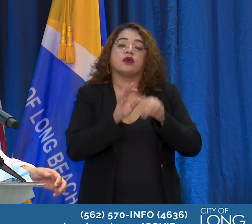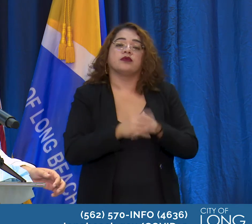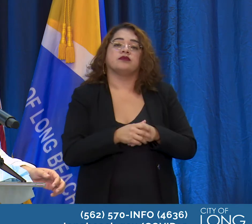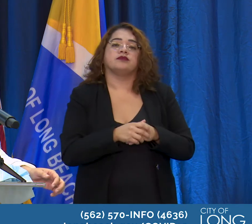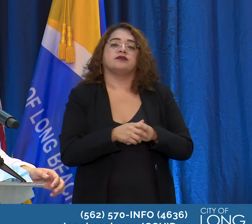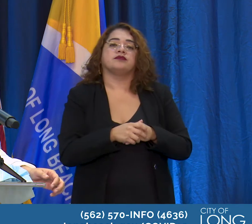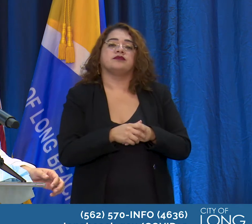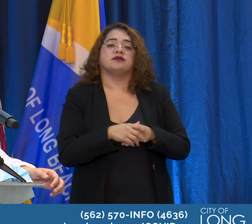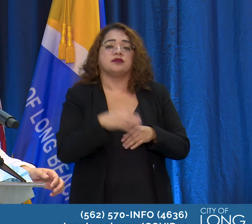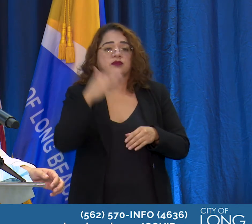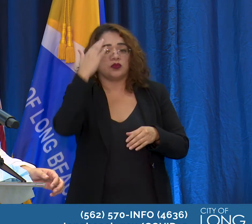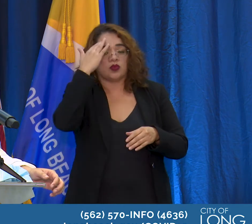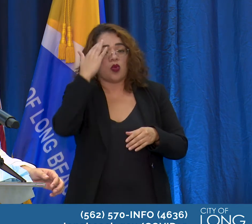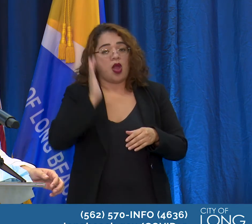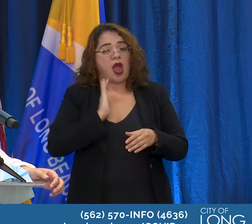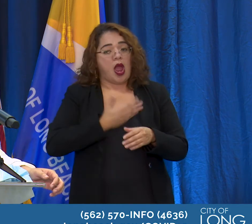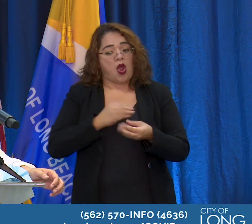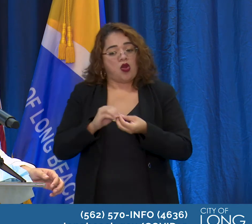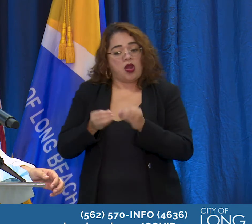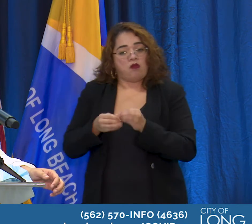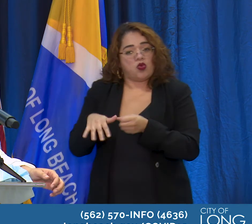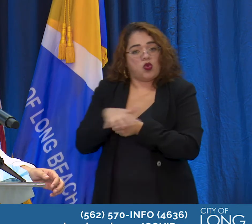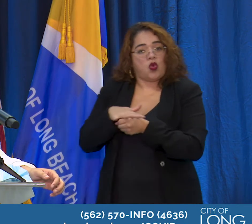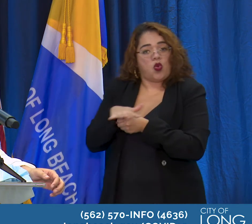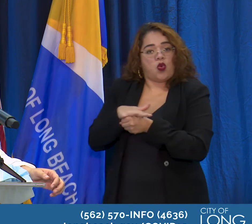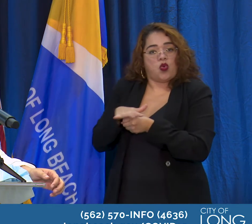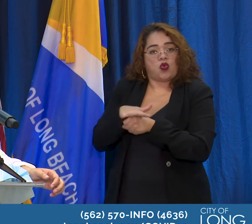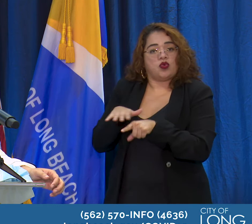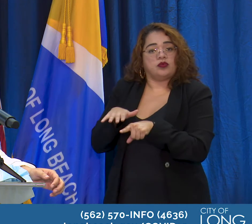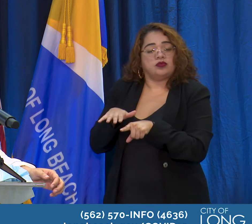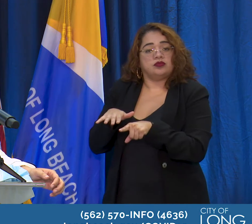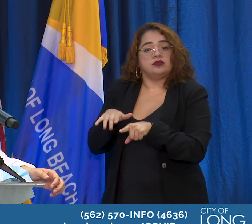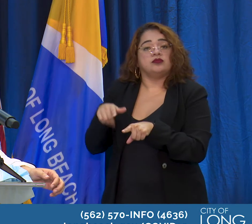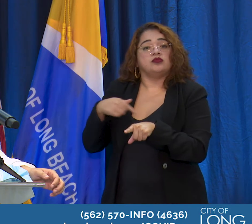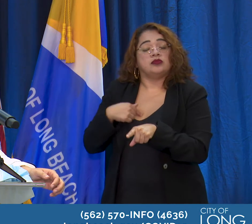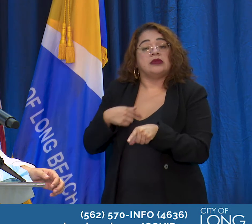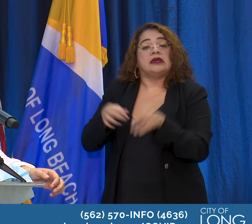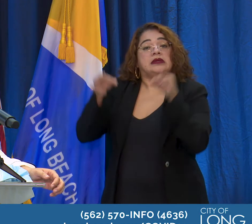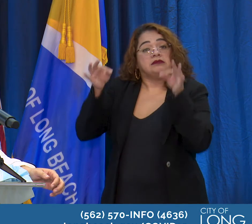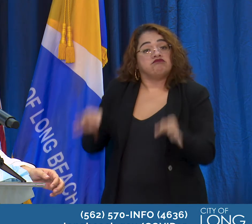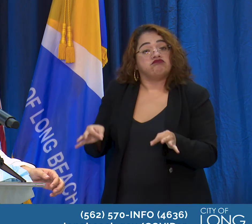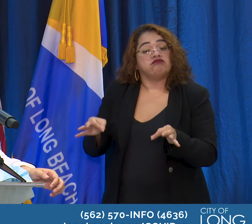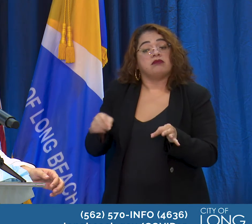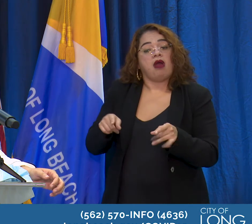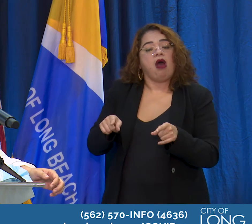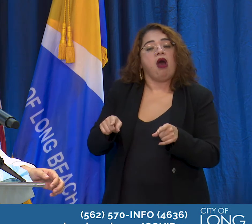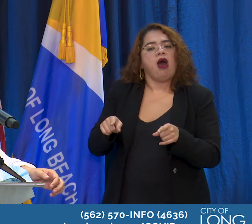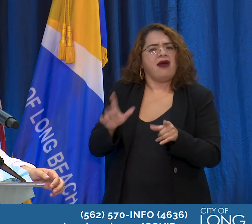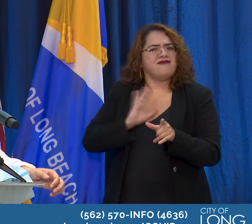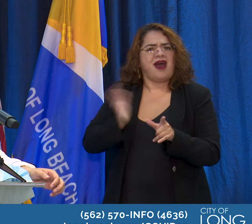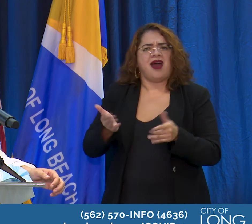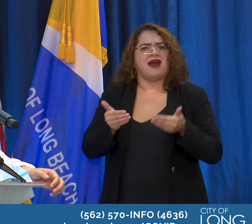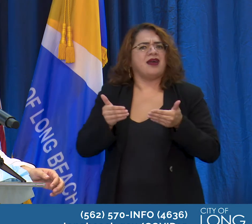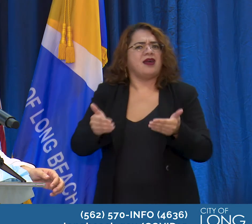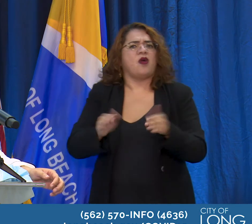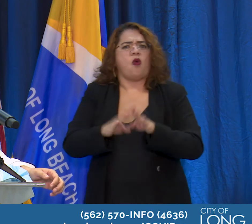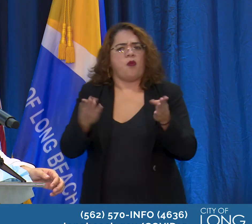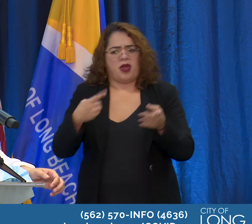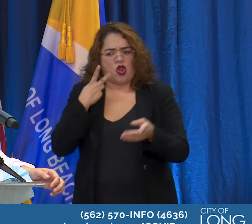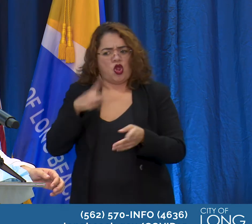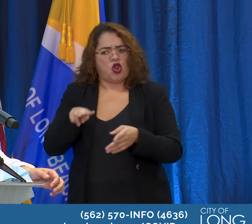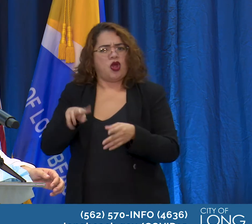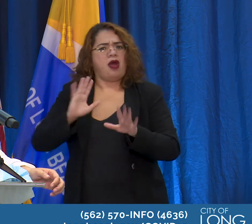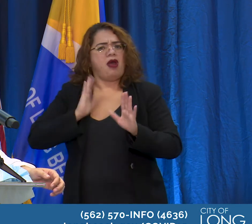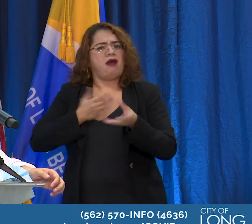conocer nuestros números locales, aunque estos por sí solos no determinarán nuestro movimiento según el plan para una economía